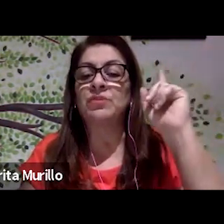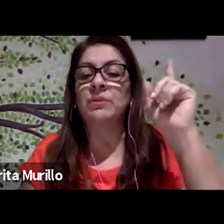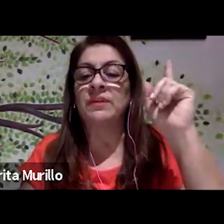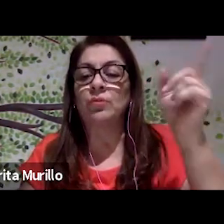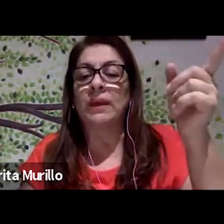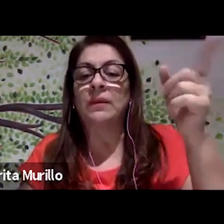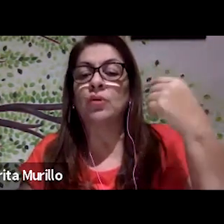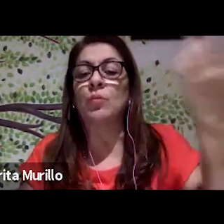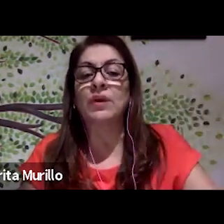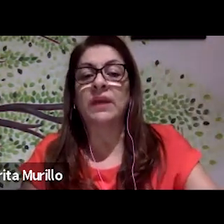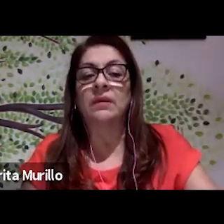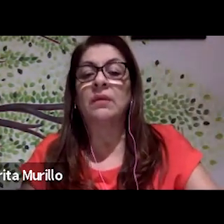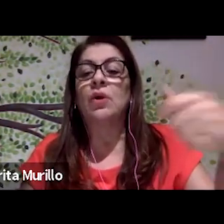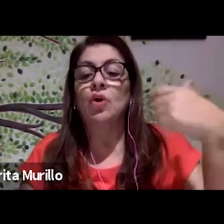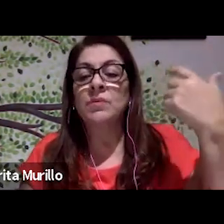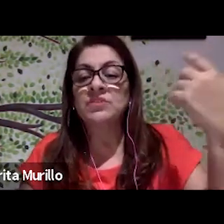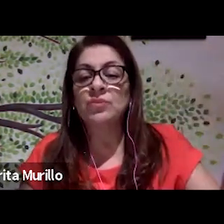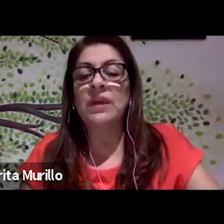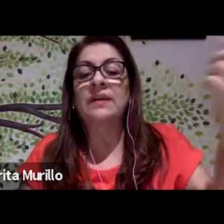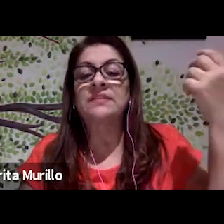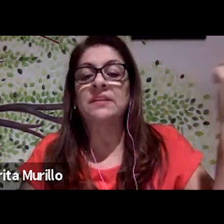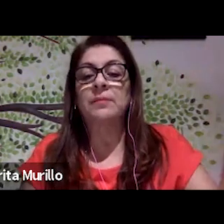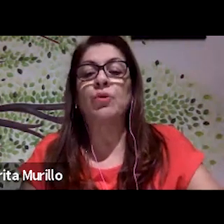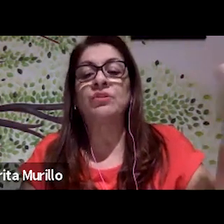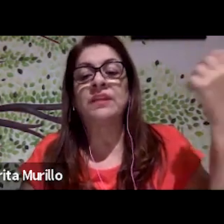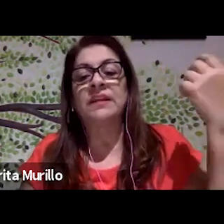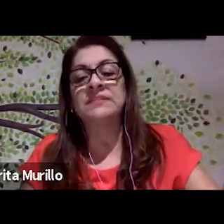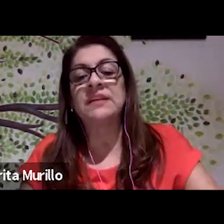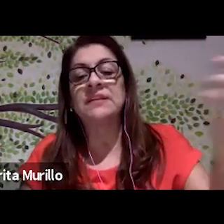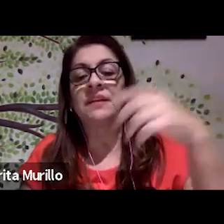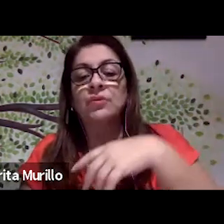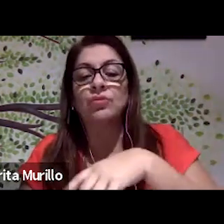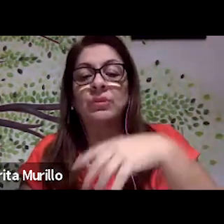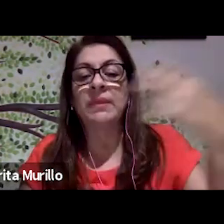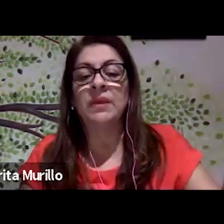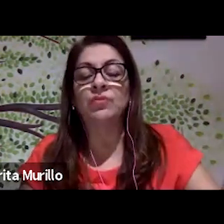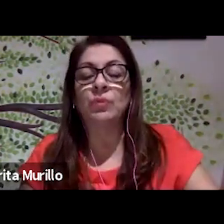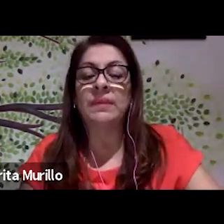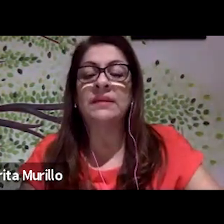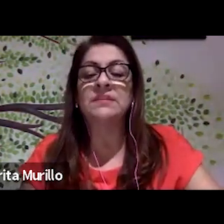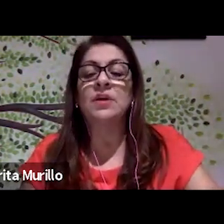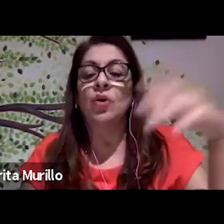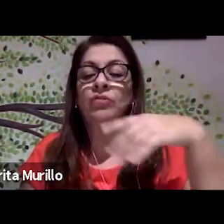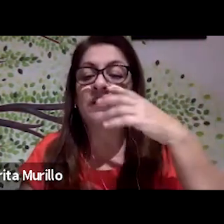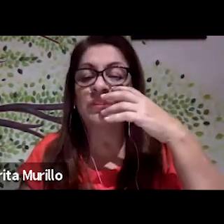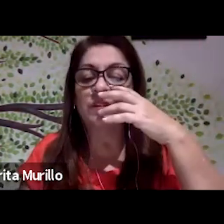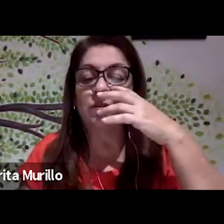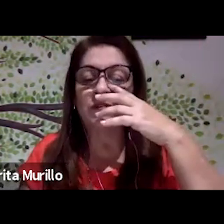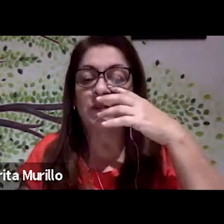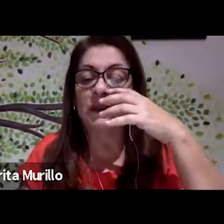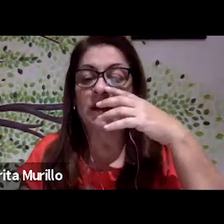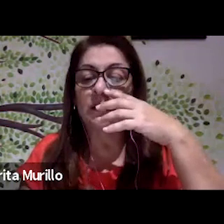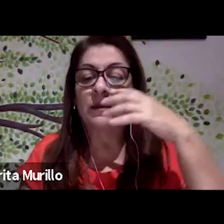propias de una vida normal como qué Cómo estudiar hacer deporte ir al cine salir con Los Amigos o amigas o